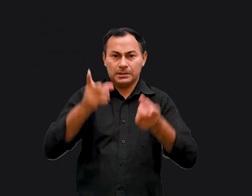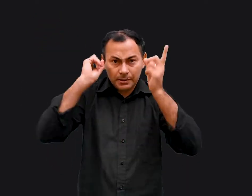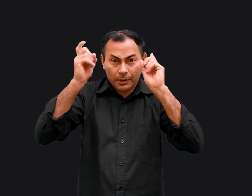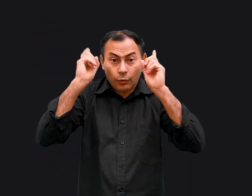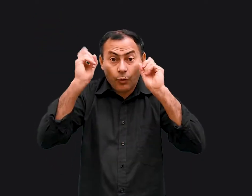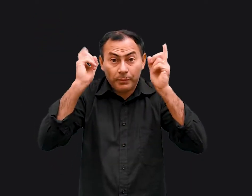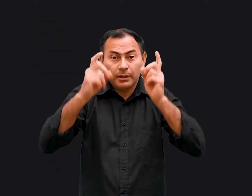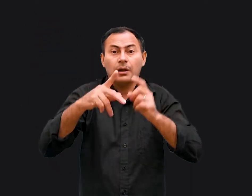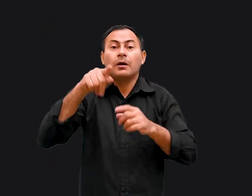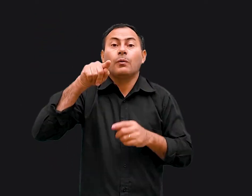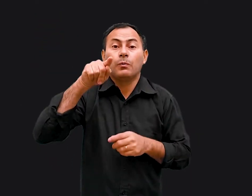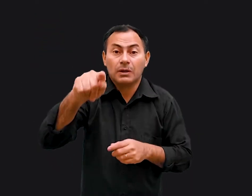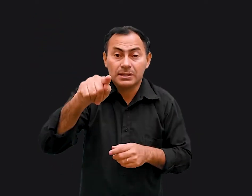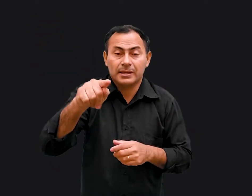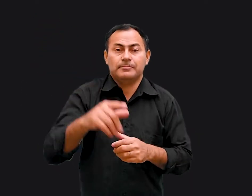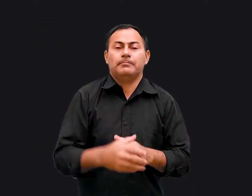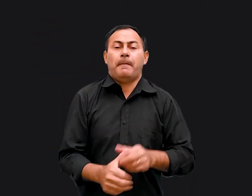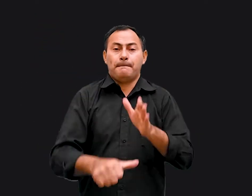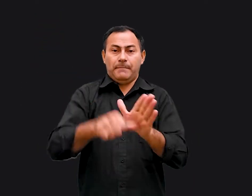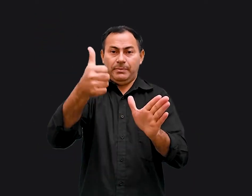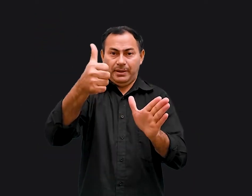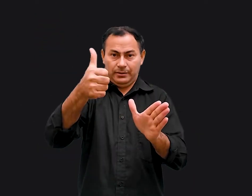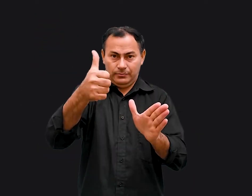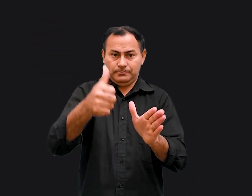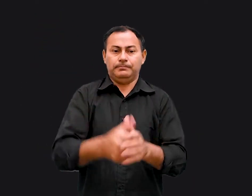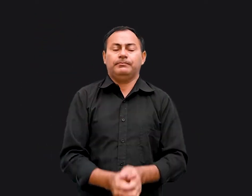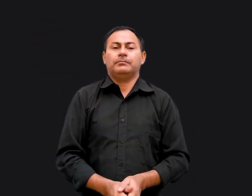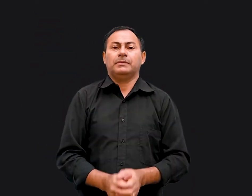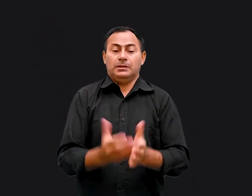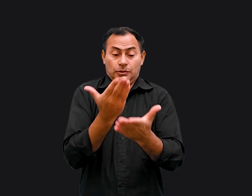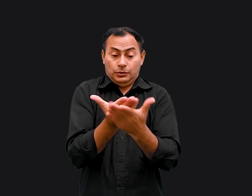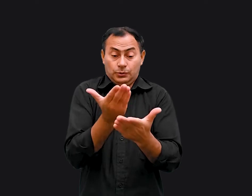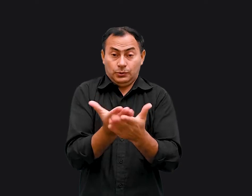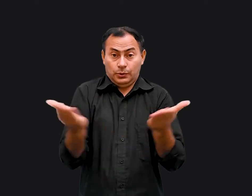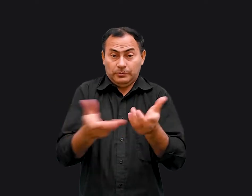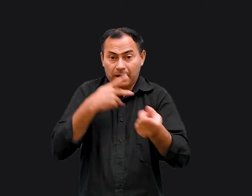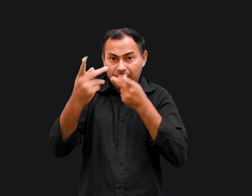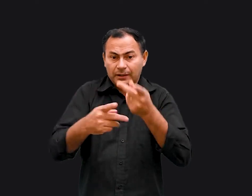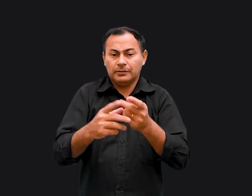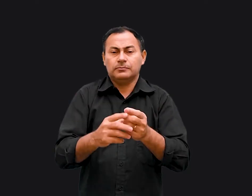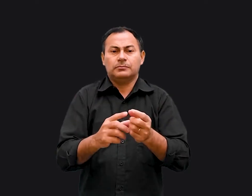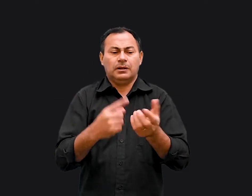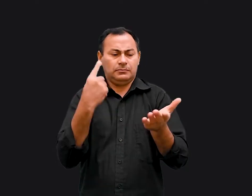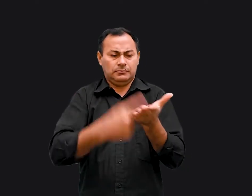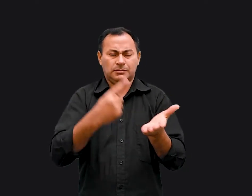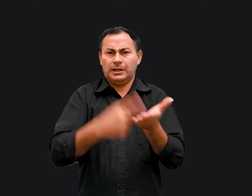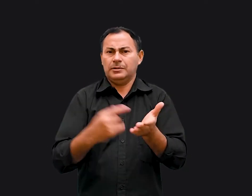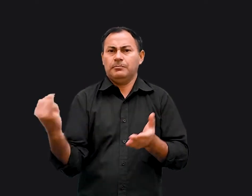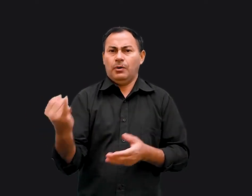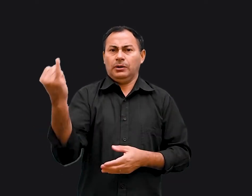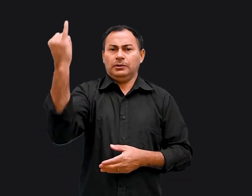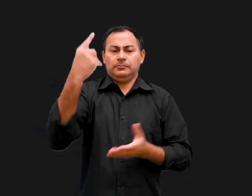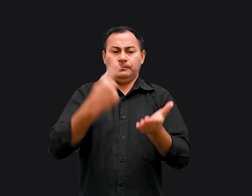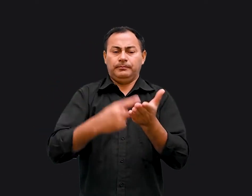com você primeiro. Nesse estudo falaremos sobre uma função muito importante, a função dos